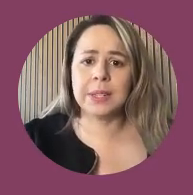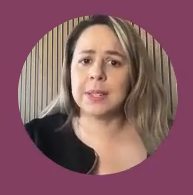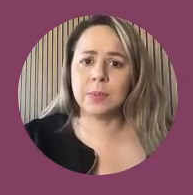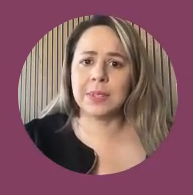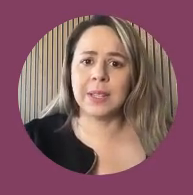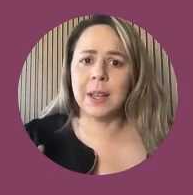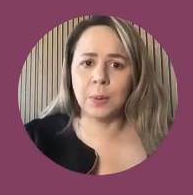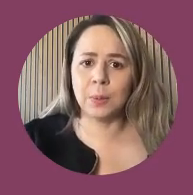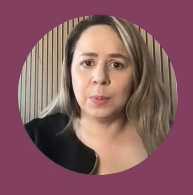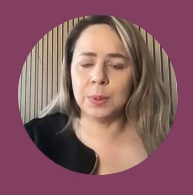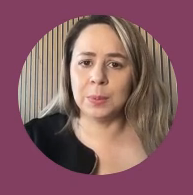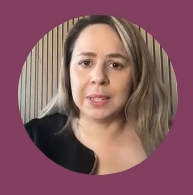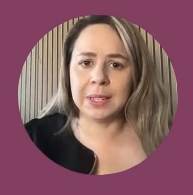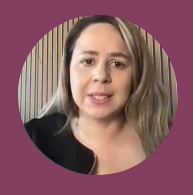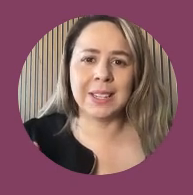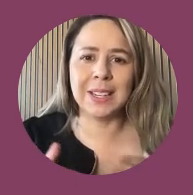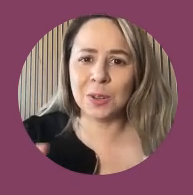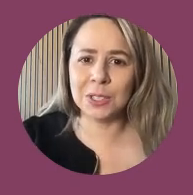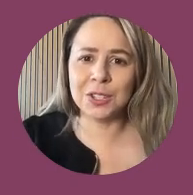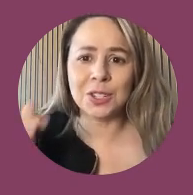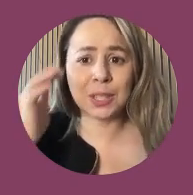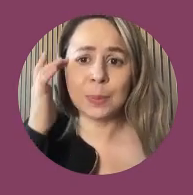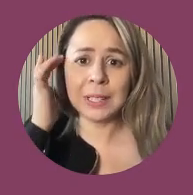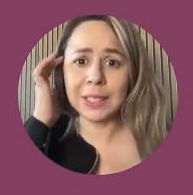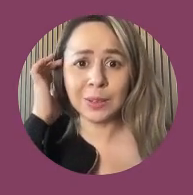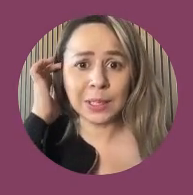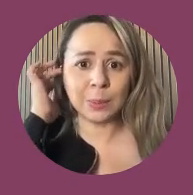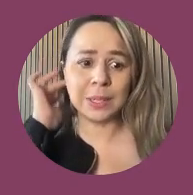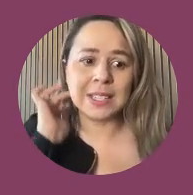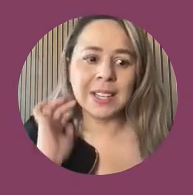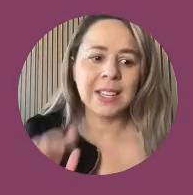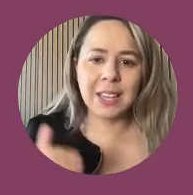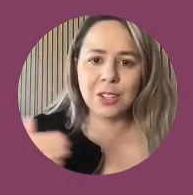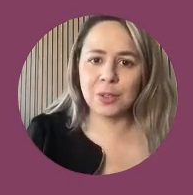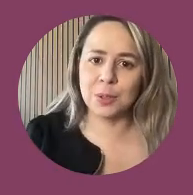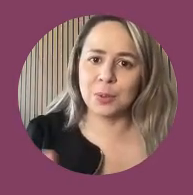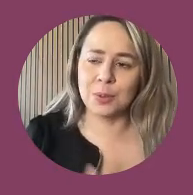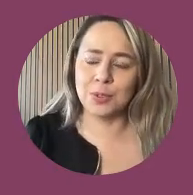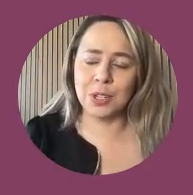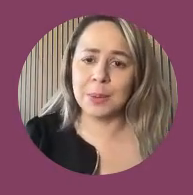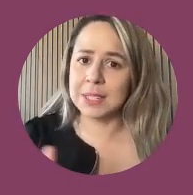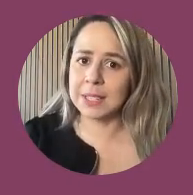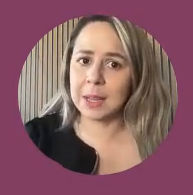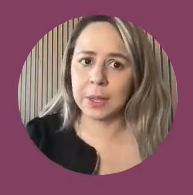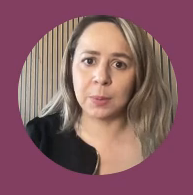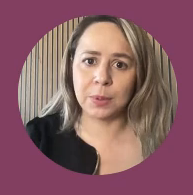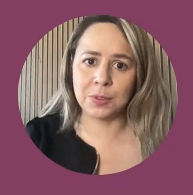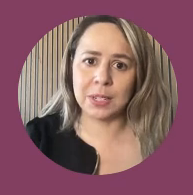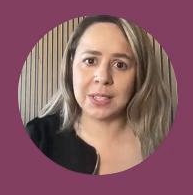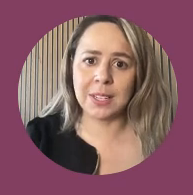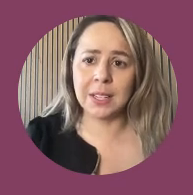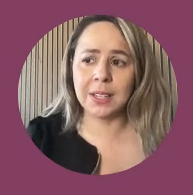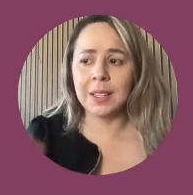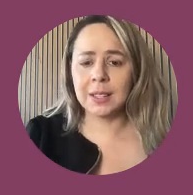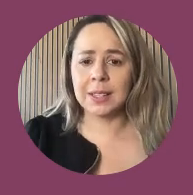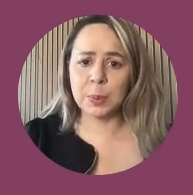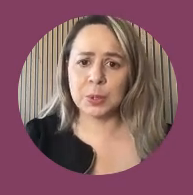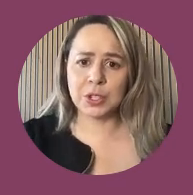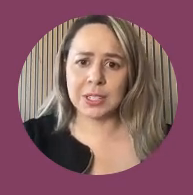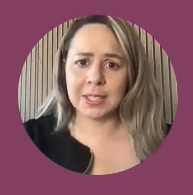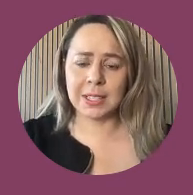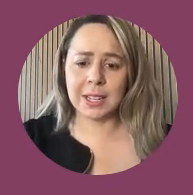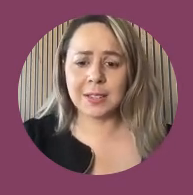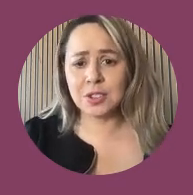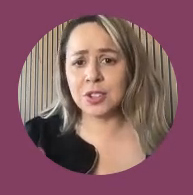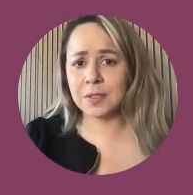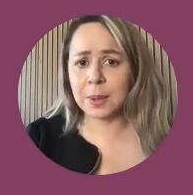adianta eu passar um sinal para uma criança que nem quando a gente está aprendendo Libras. Quem já fez o curso de Libras sabe que a professora ensina, dá uma